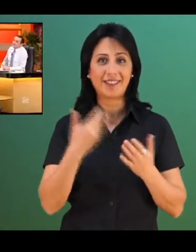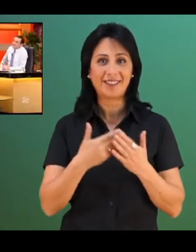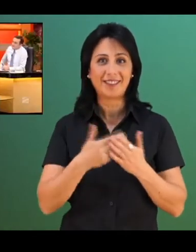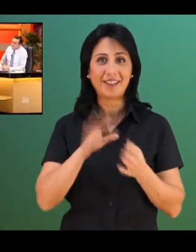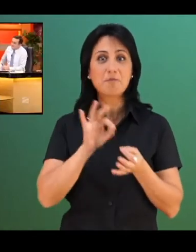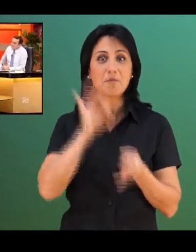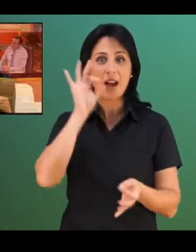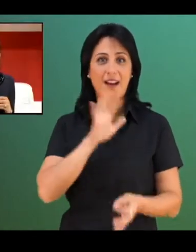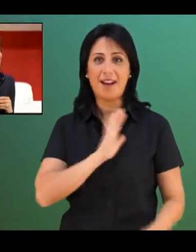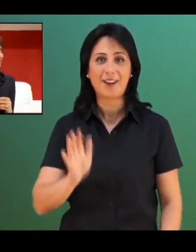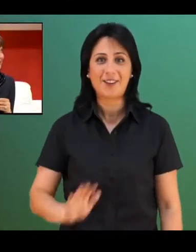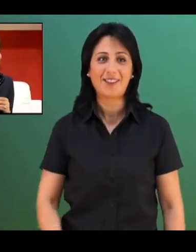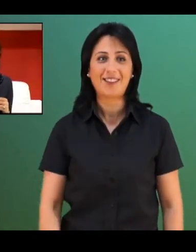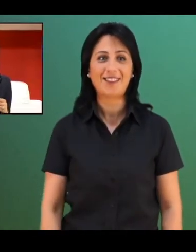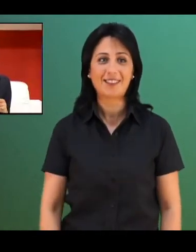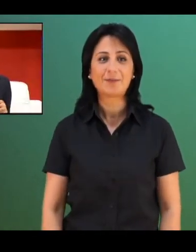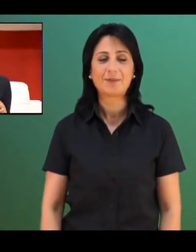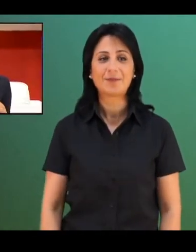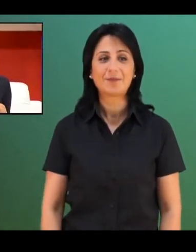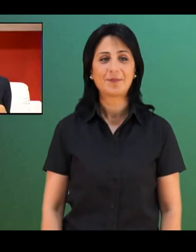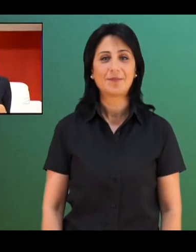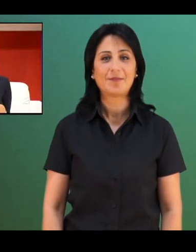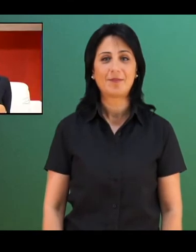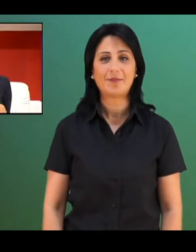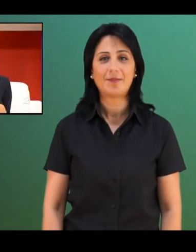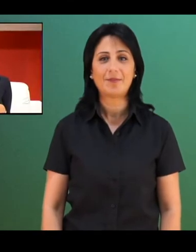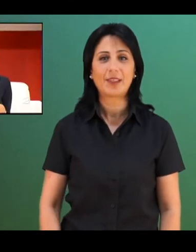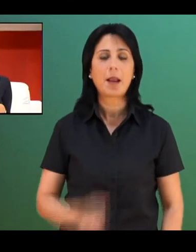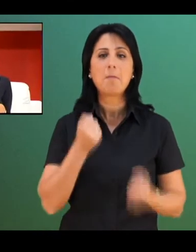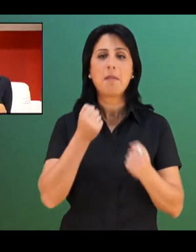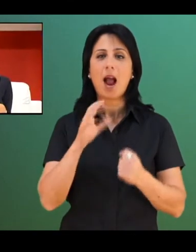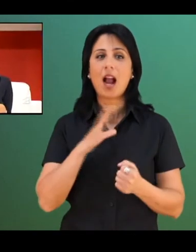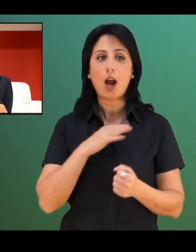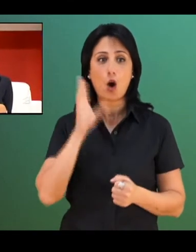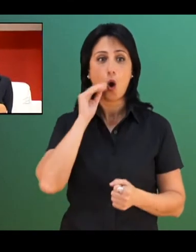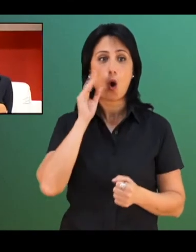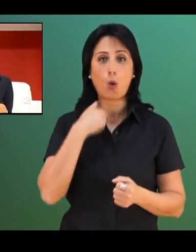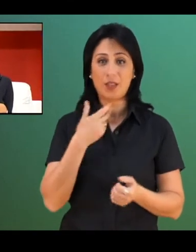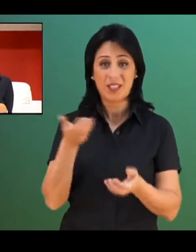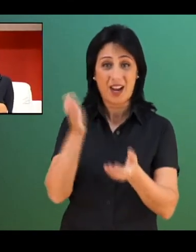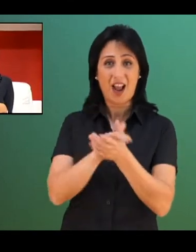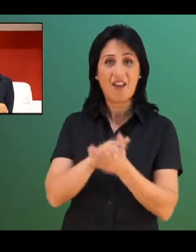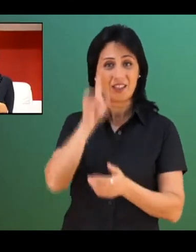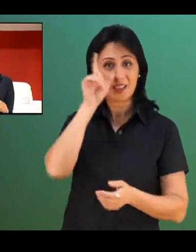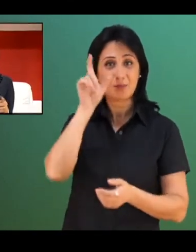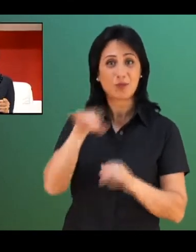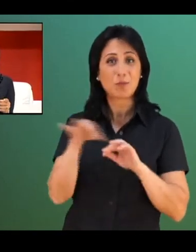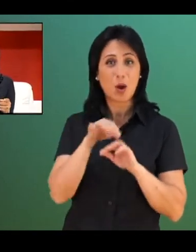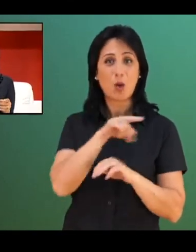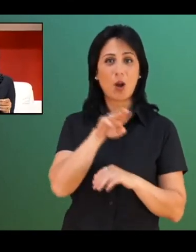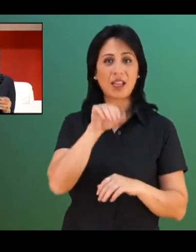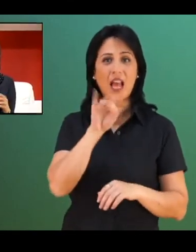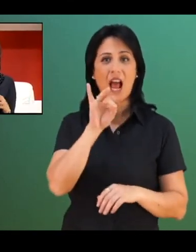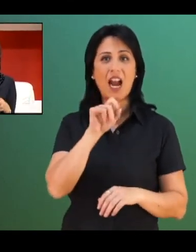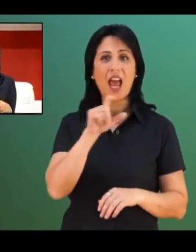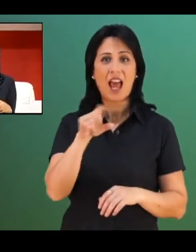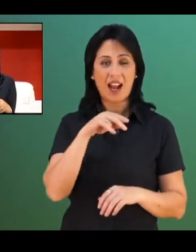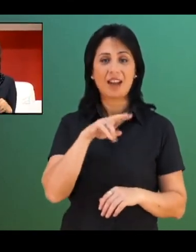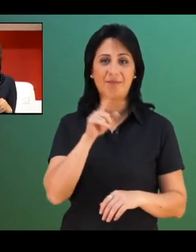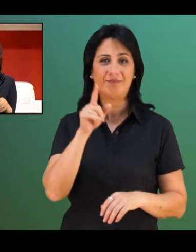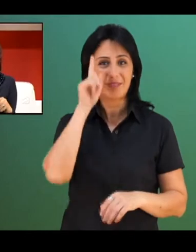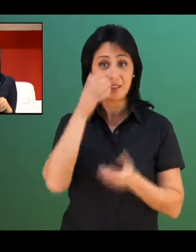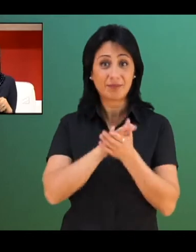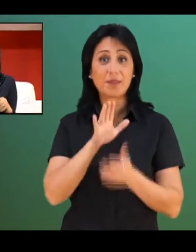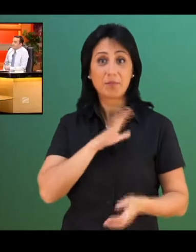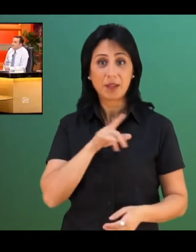ეს ის ის ის ის ის ის ის ის ის ის ის ის ის ის ის ის ის ის ის ის ის ის ის ის ის ის ის ის ის ის ის ის ის ის ის ის ის ის ის ის ის ის ის ის ის ის ის ის